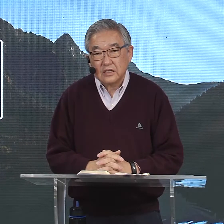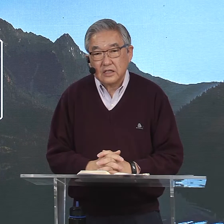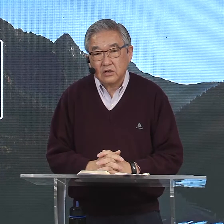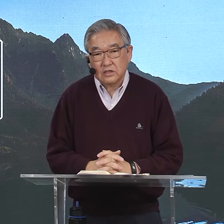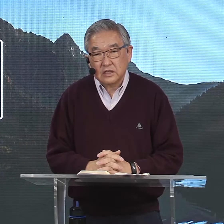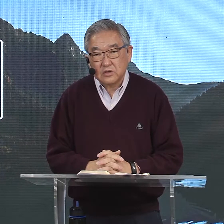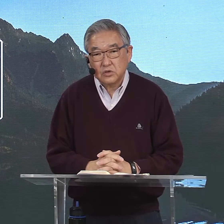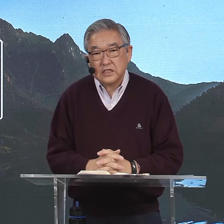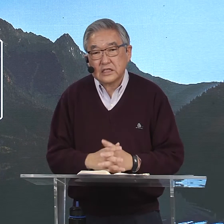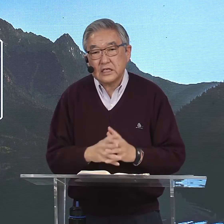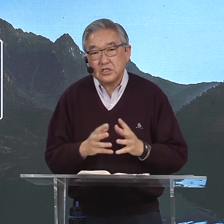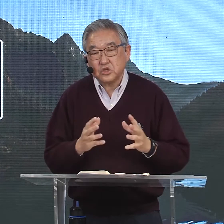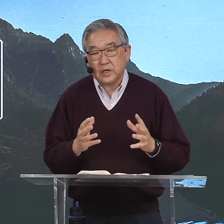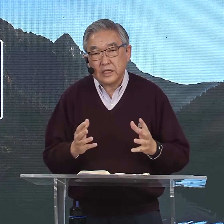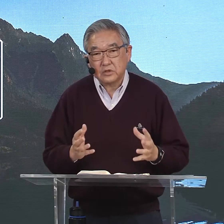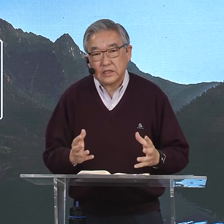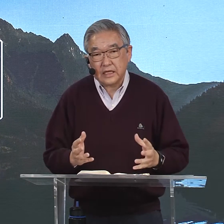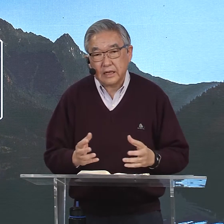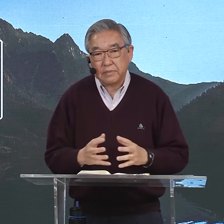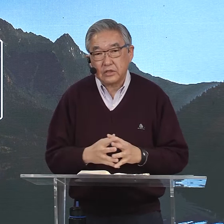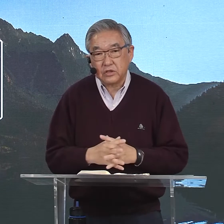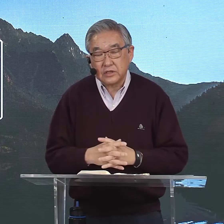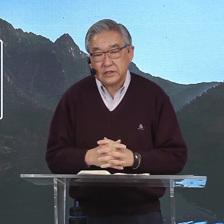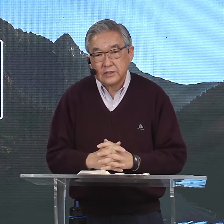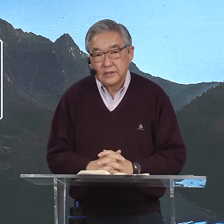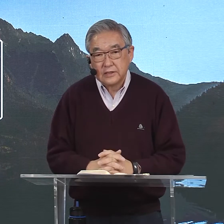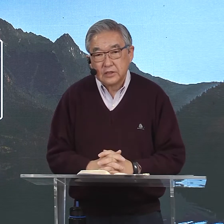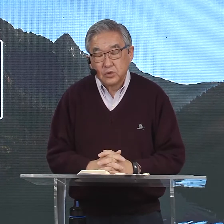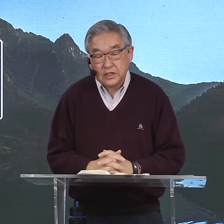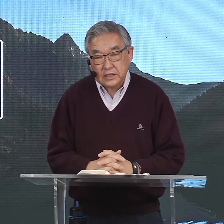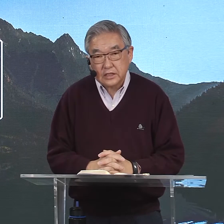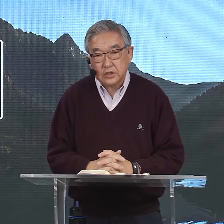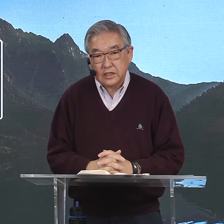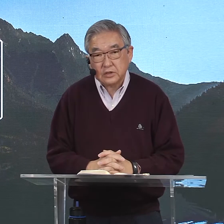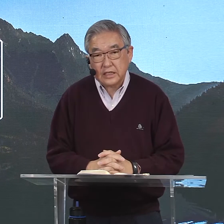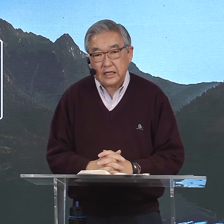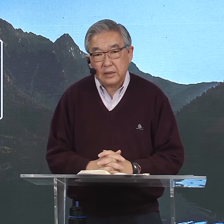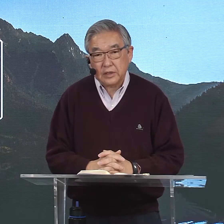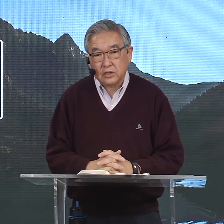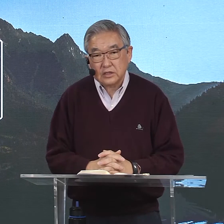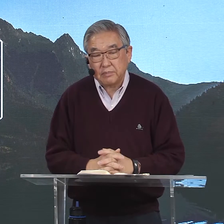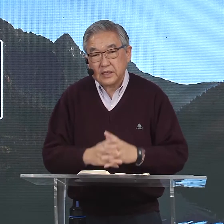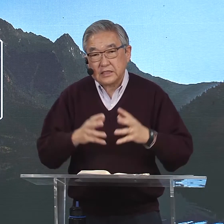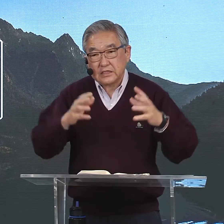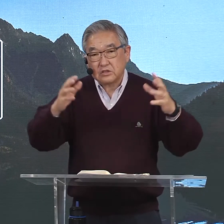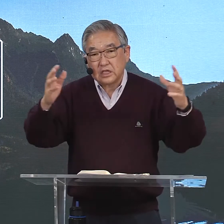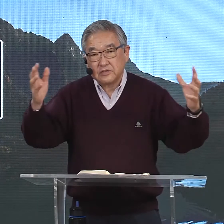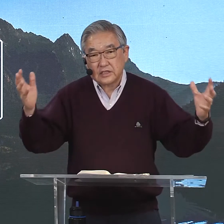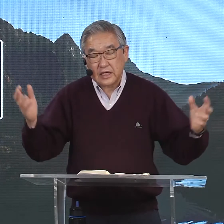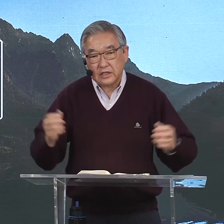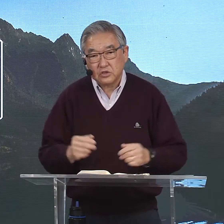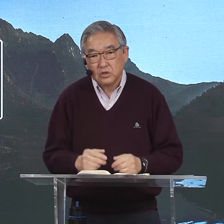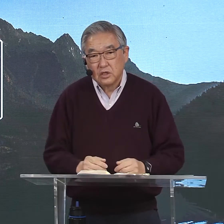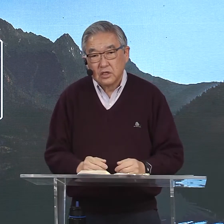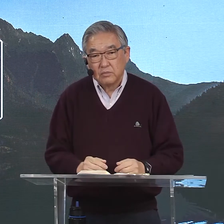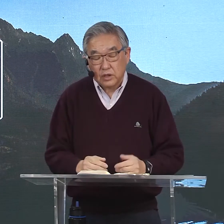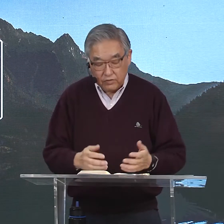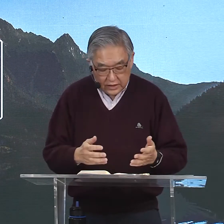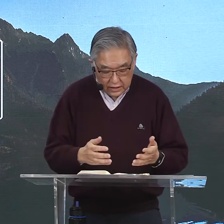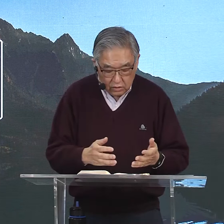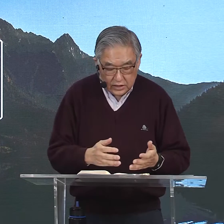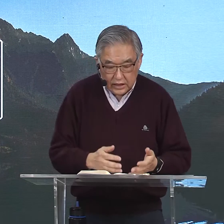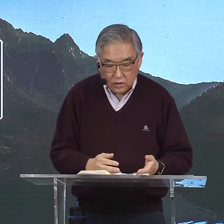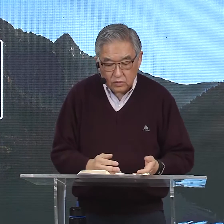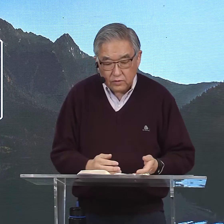a denota o descanso que deus quer dar para nós o descanso que deus quer dar para nós a presença dos adversários